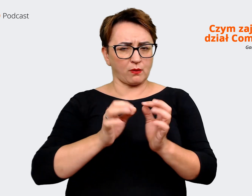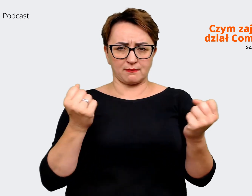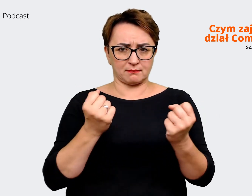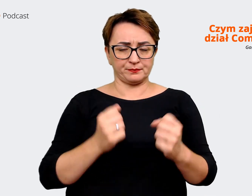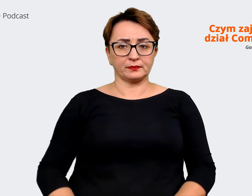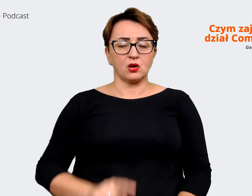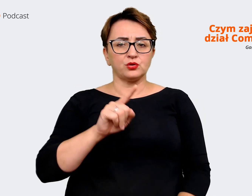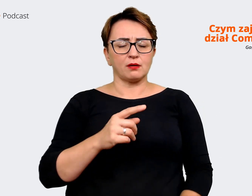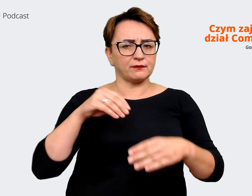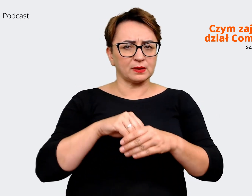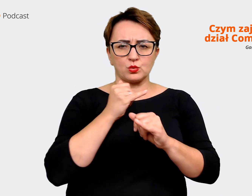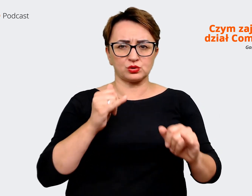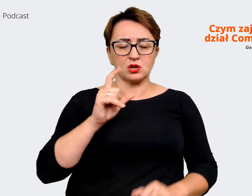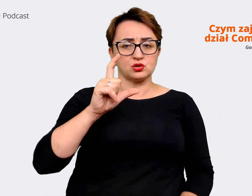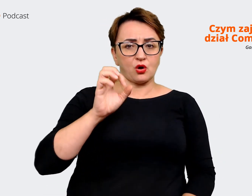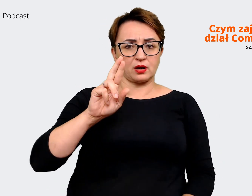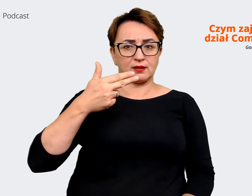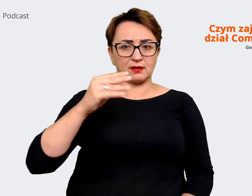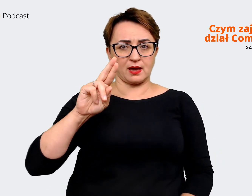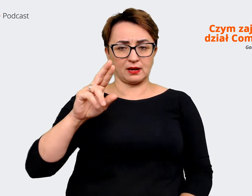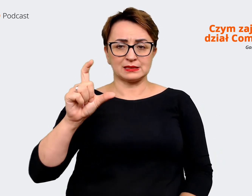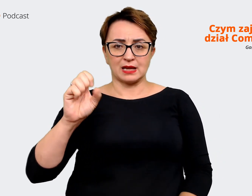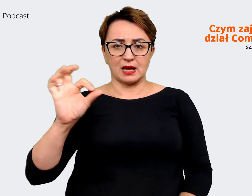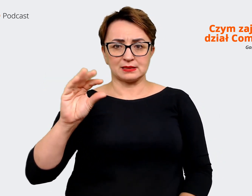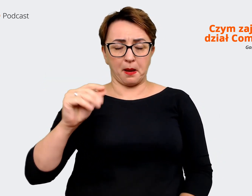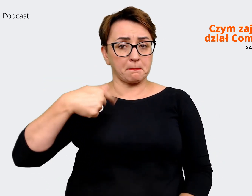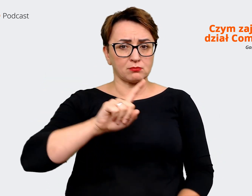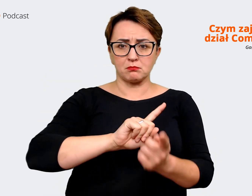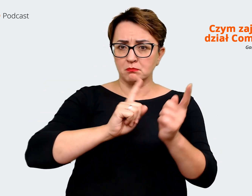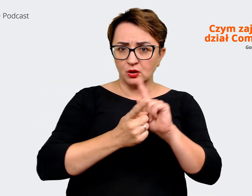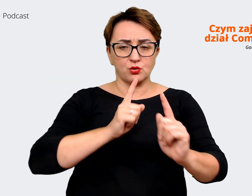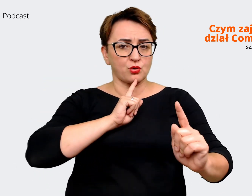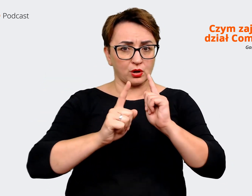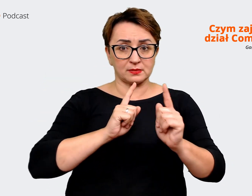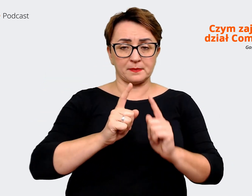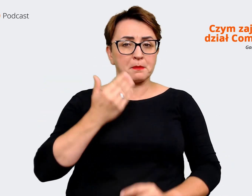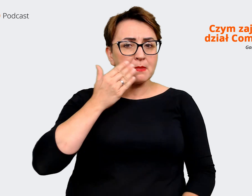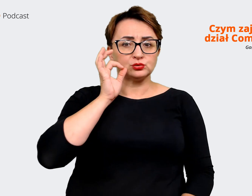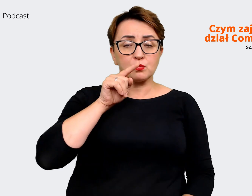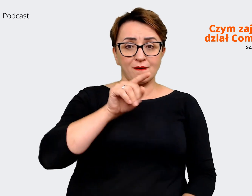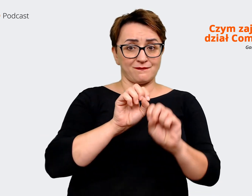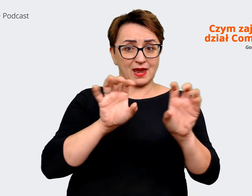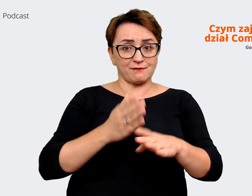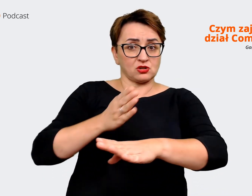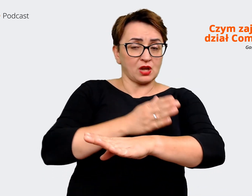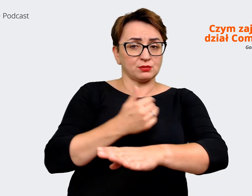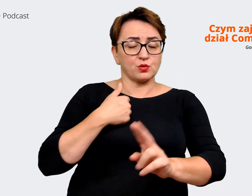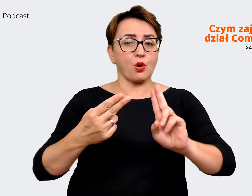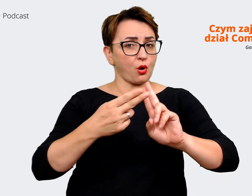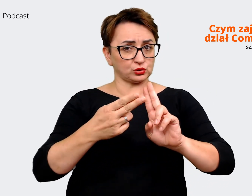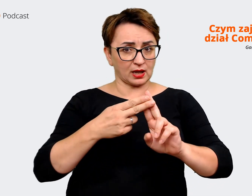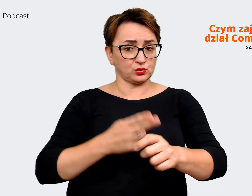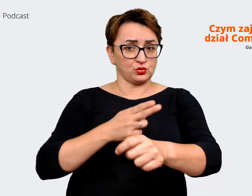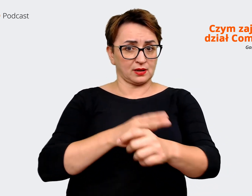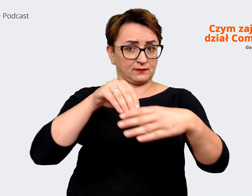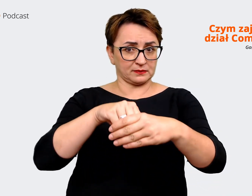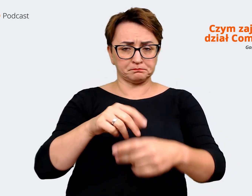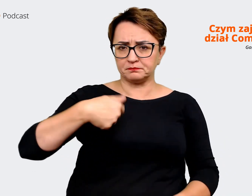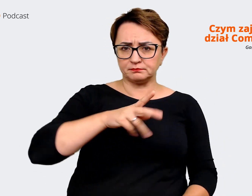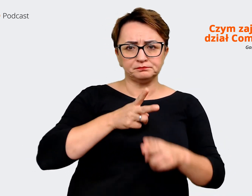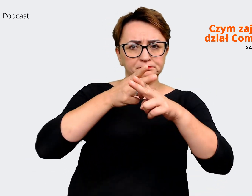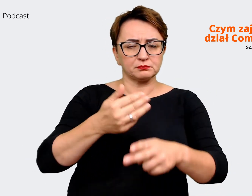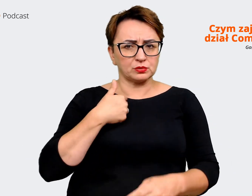show item. Działamy też odnośnie pokazywania tych cen przy programach lojalnościowych, przy promocjach wiązanych, bo te